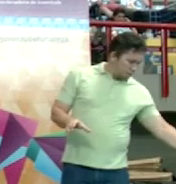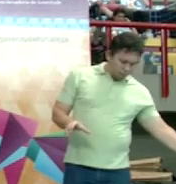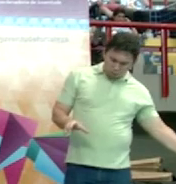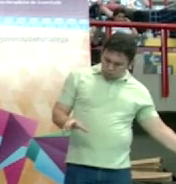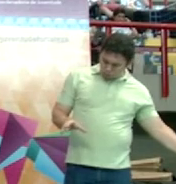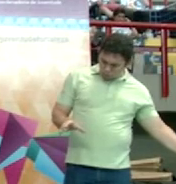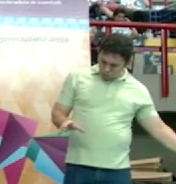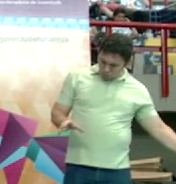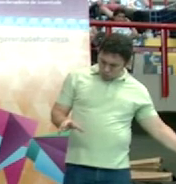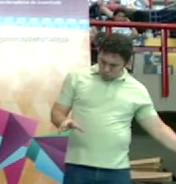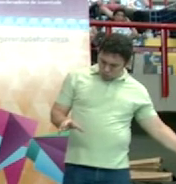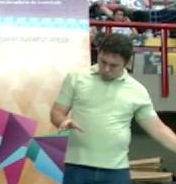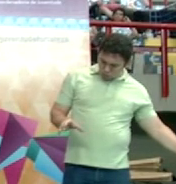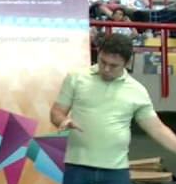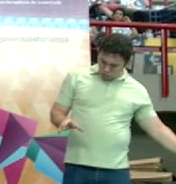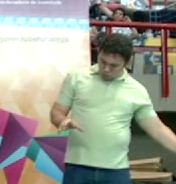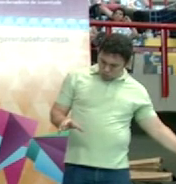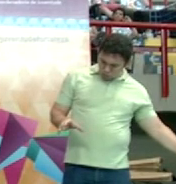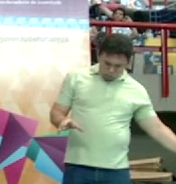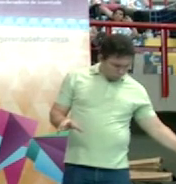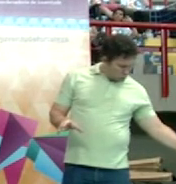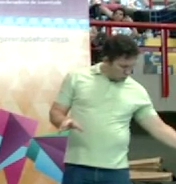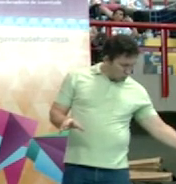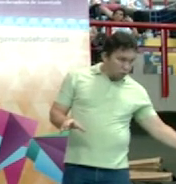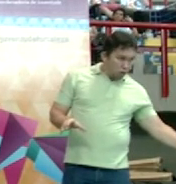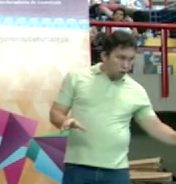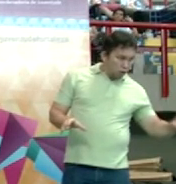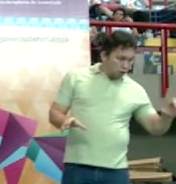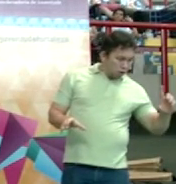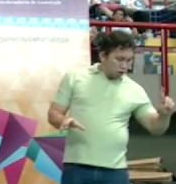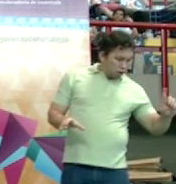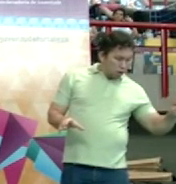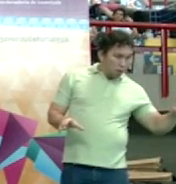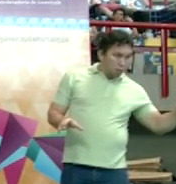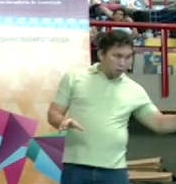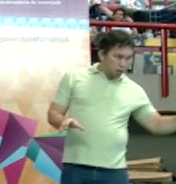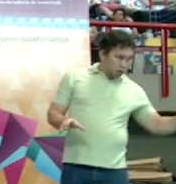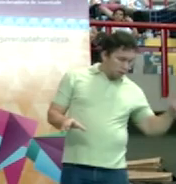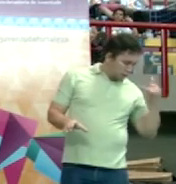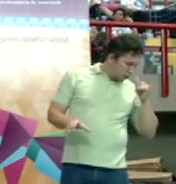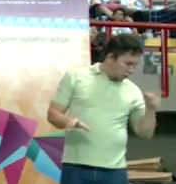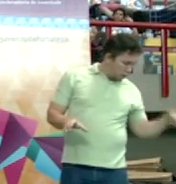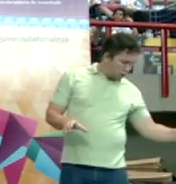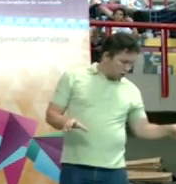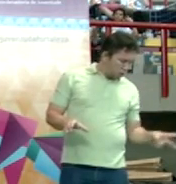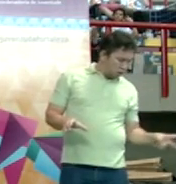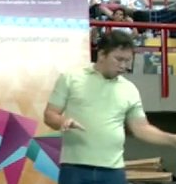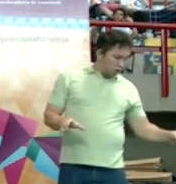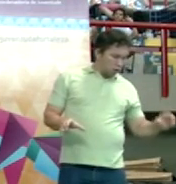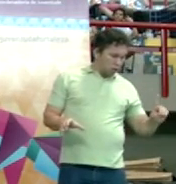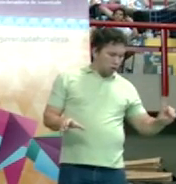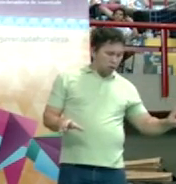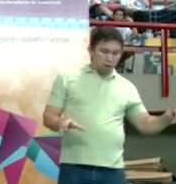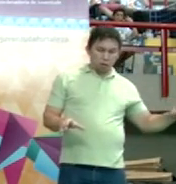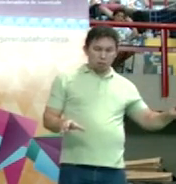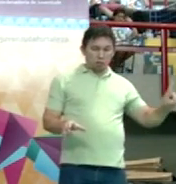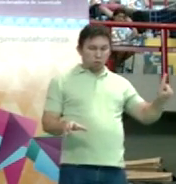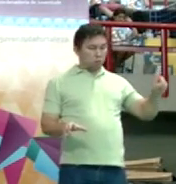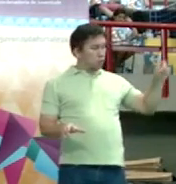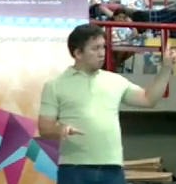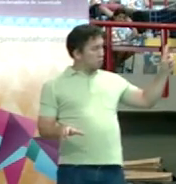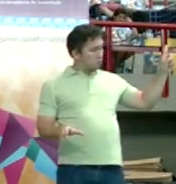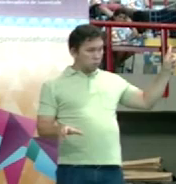ficou constante? A DDP. A tomada é a mesma. Então, olha para a tela, olha para a